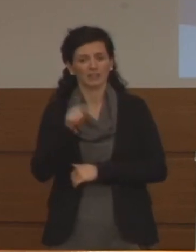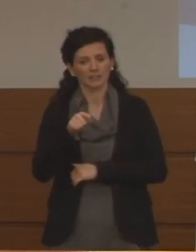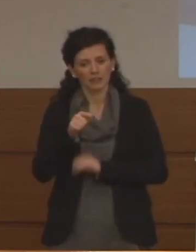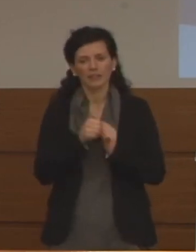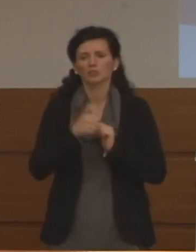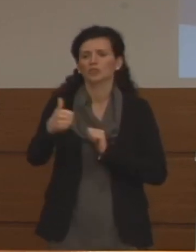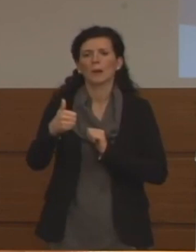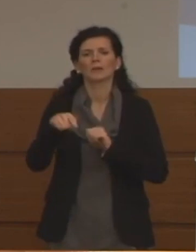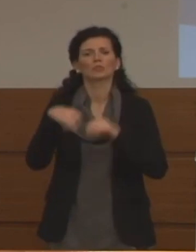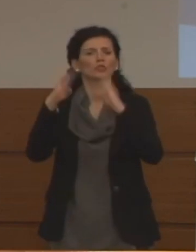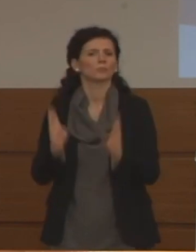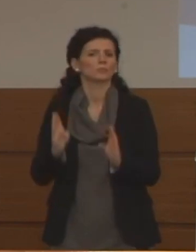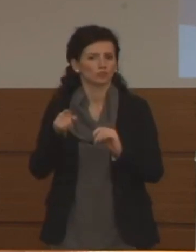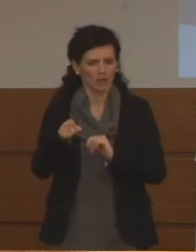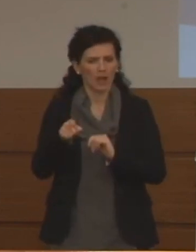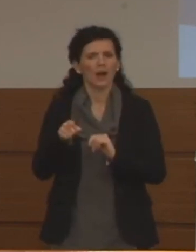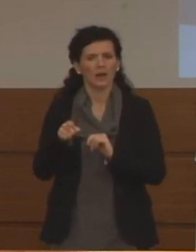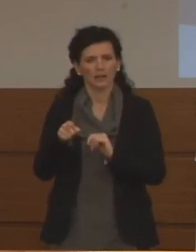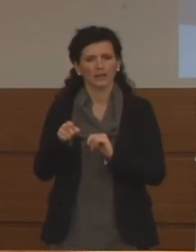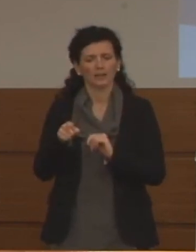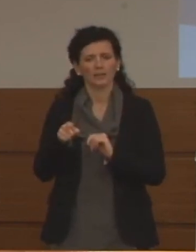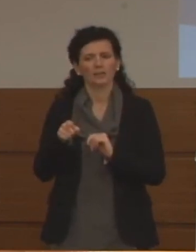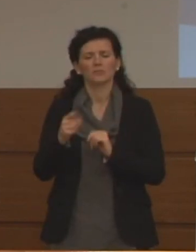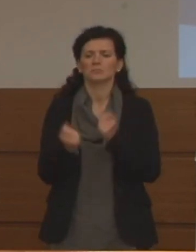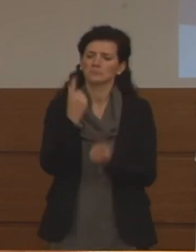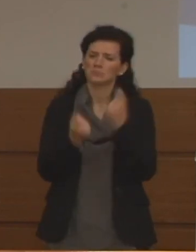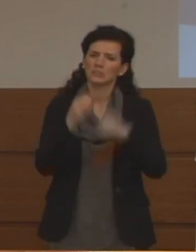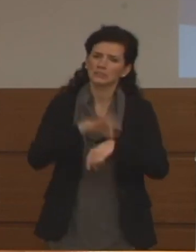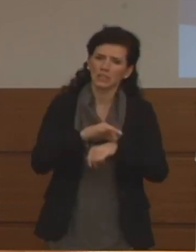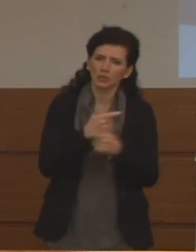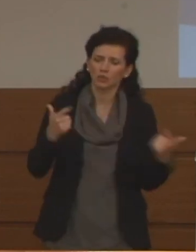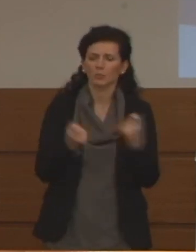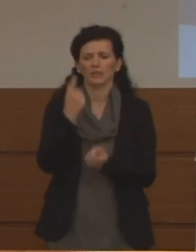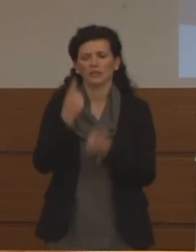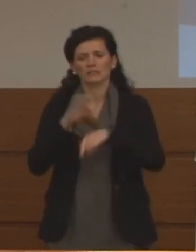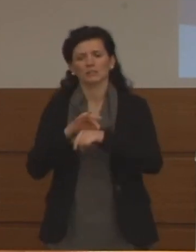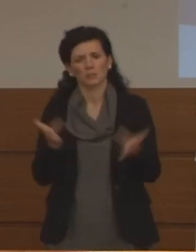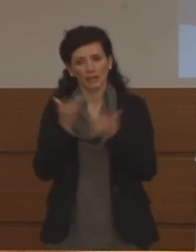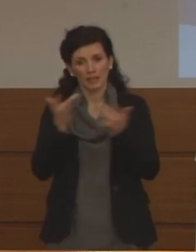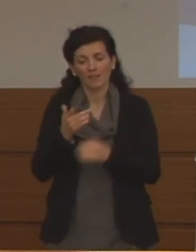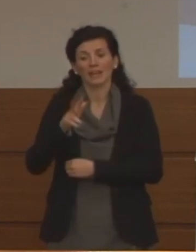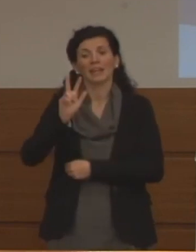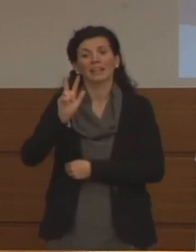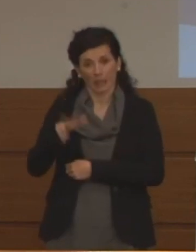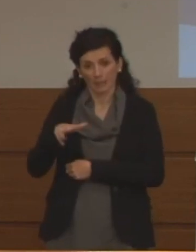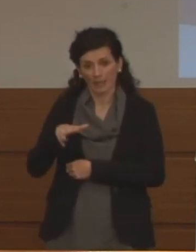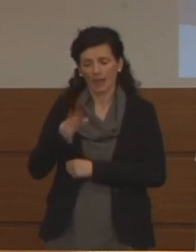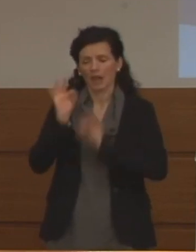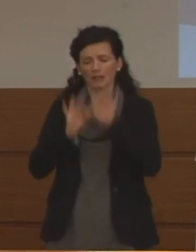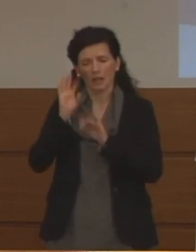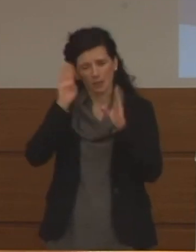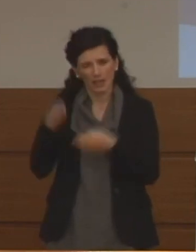isolamento domiciliare senza sintomi a con sintomi lievi 3000 in terapia intensiva